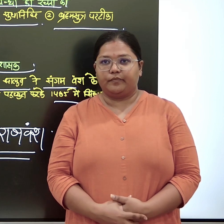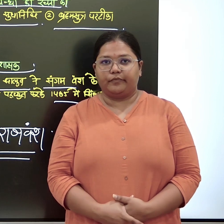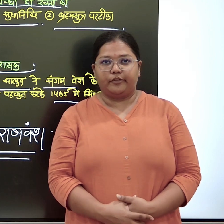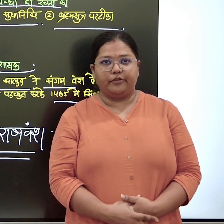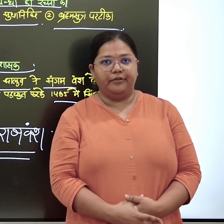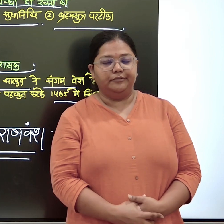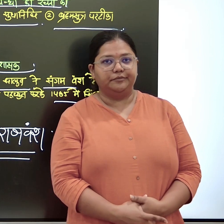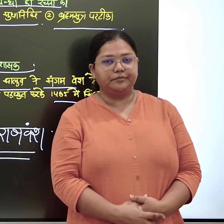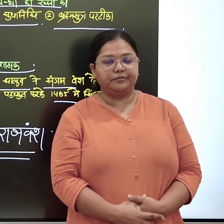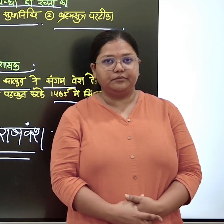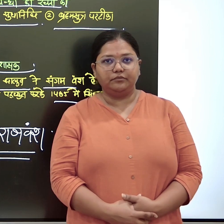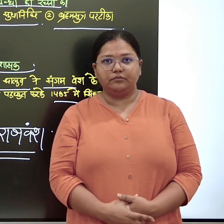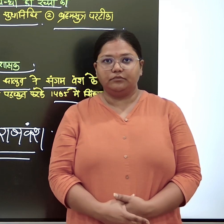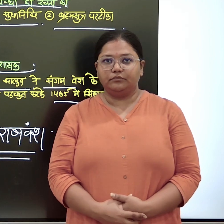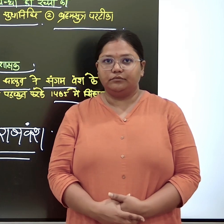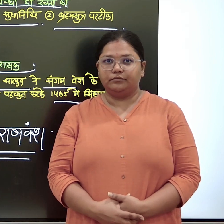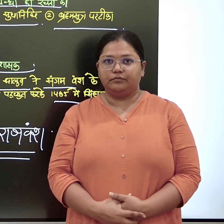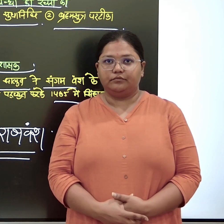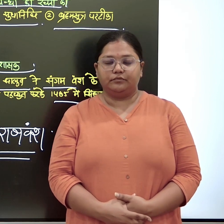विरूपाक्ष द्वितीय को